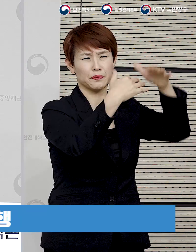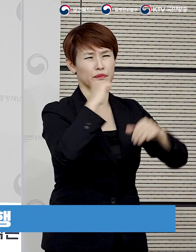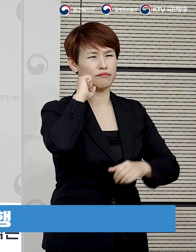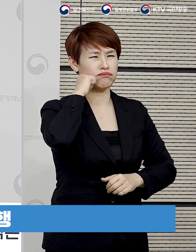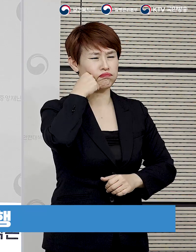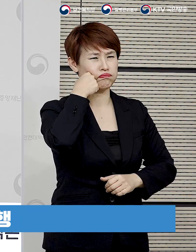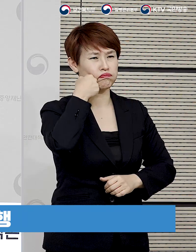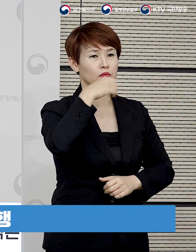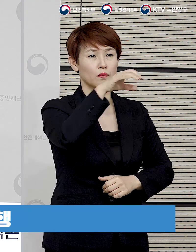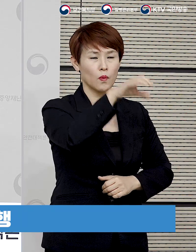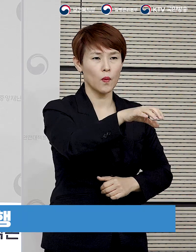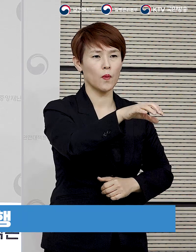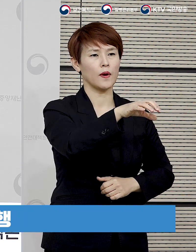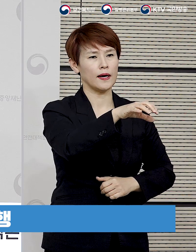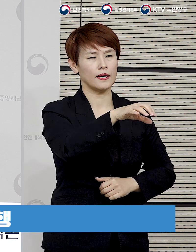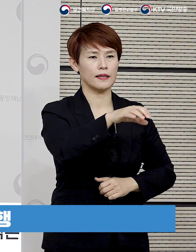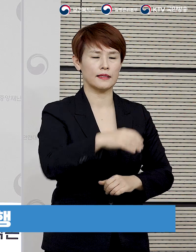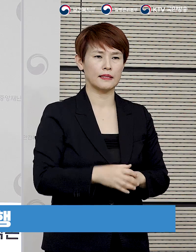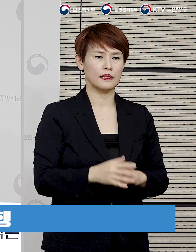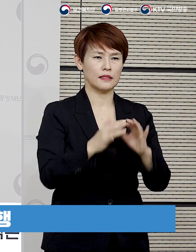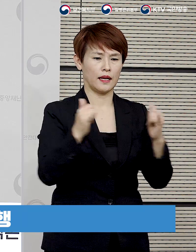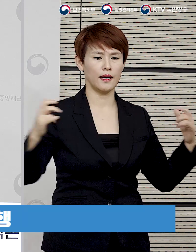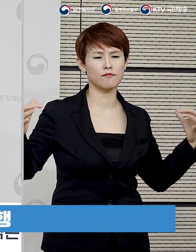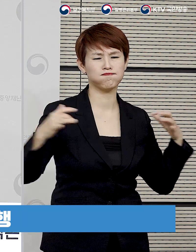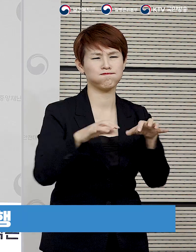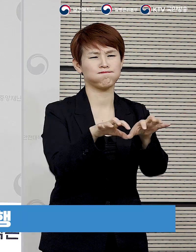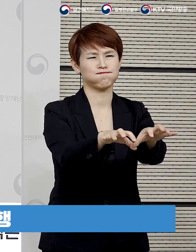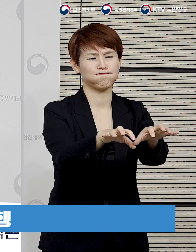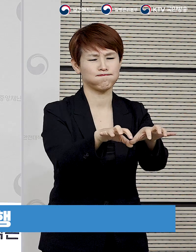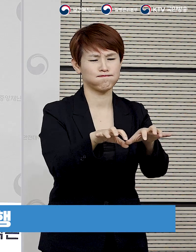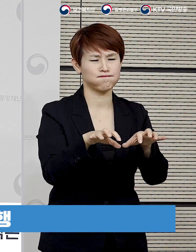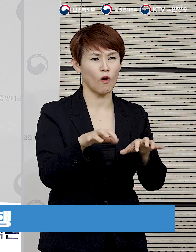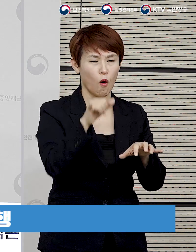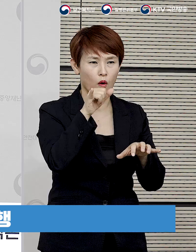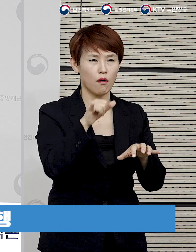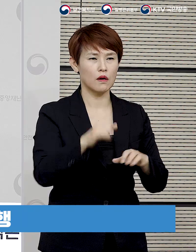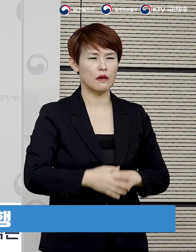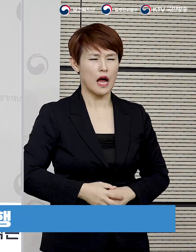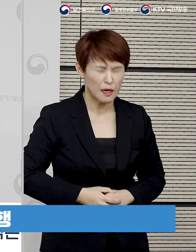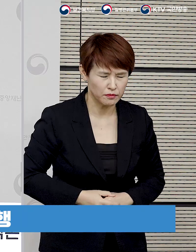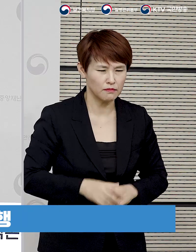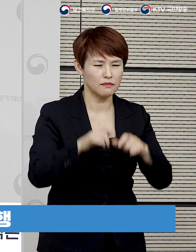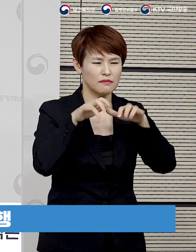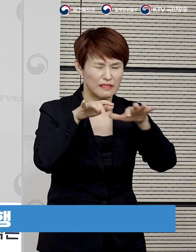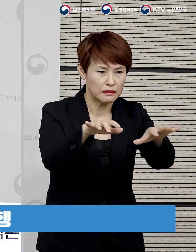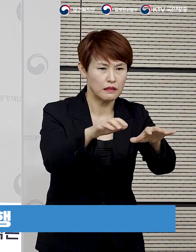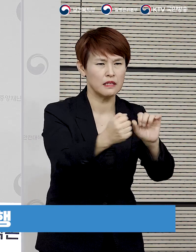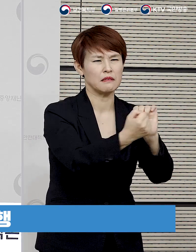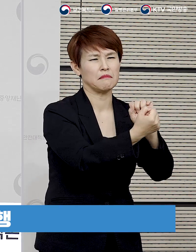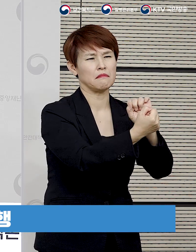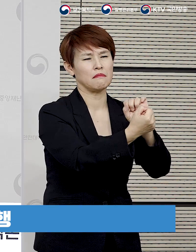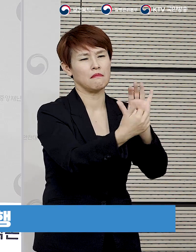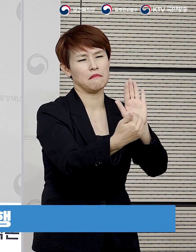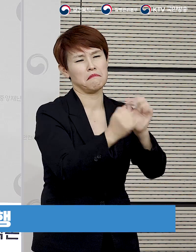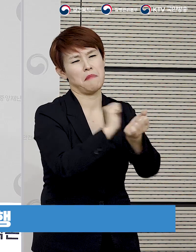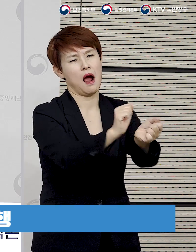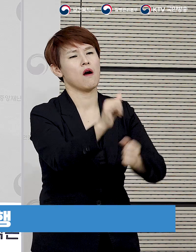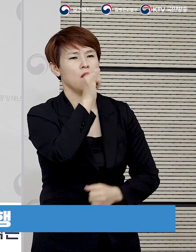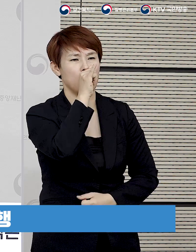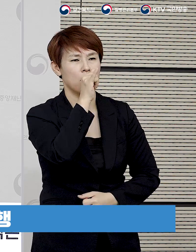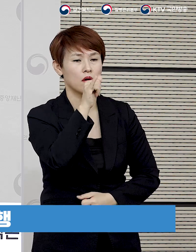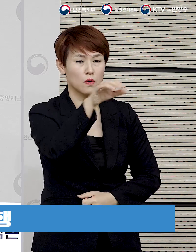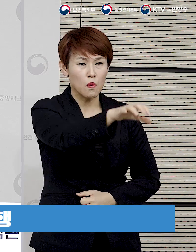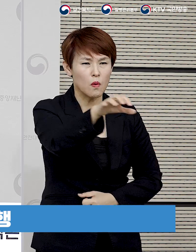환기가 어려운 밀폐된 공간에서 장소에 비해 다수의 사람들이 밀집해 있고 비말 또는 접촉 감염 가능성이